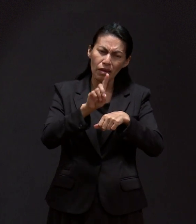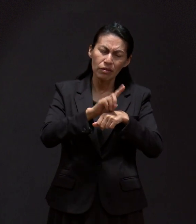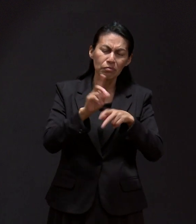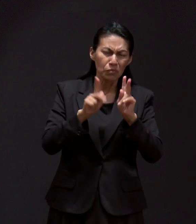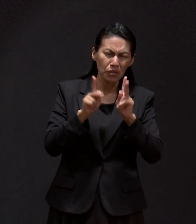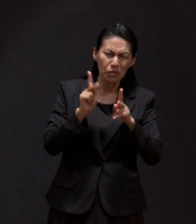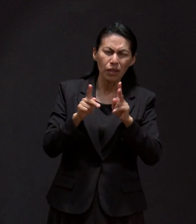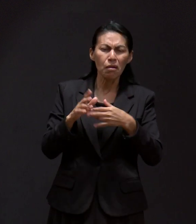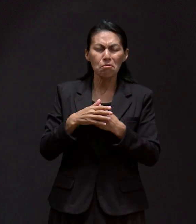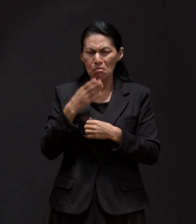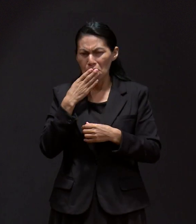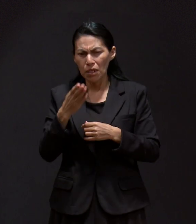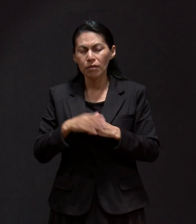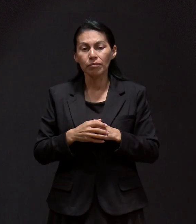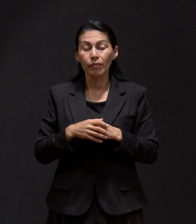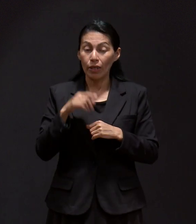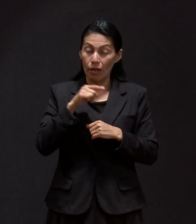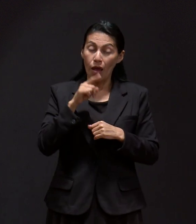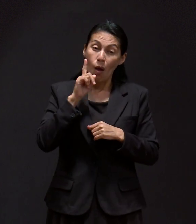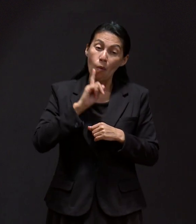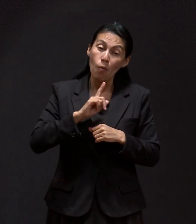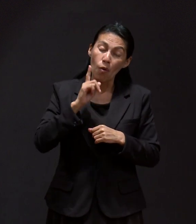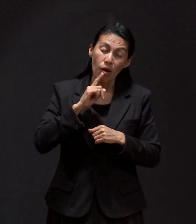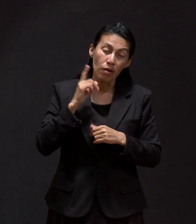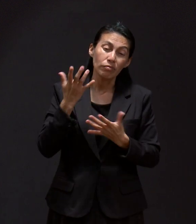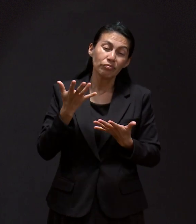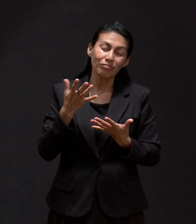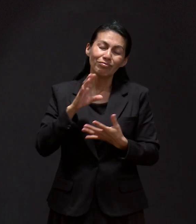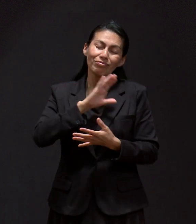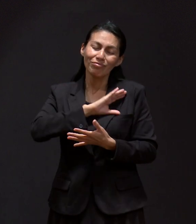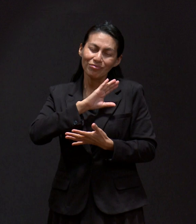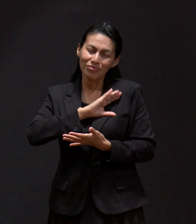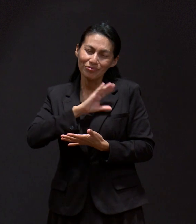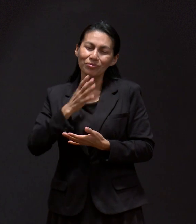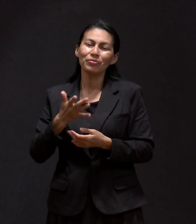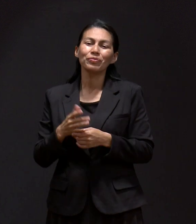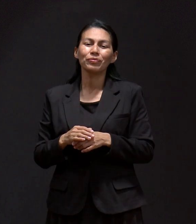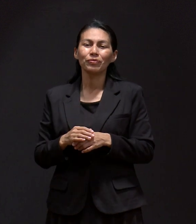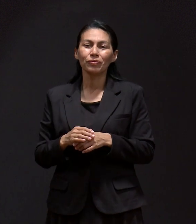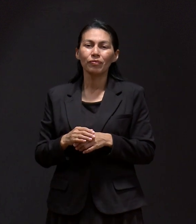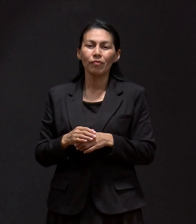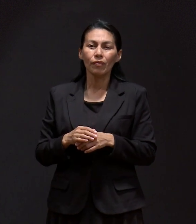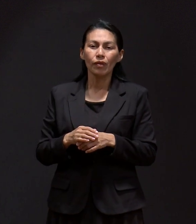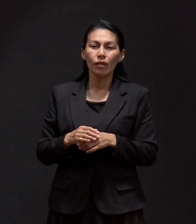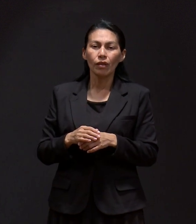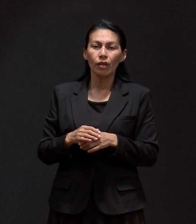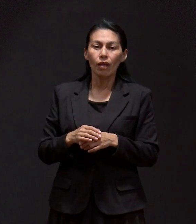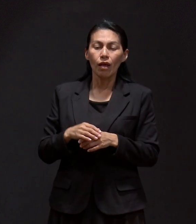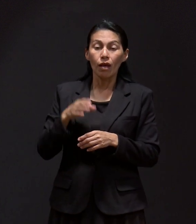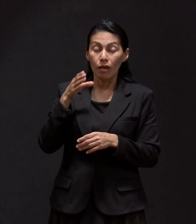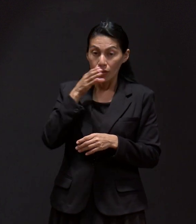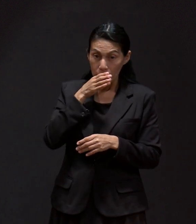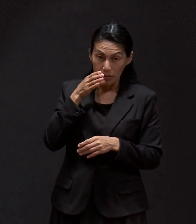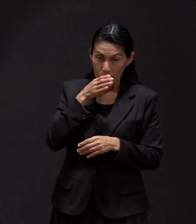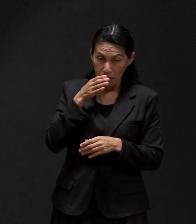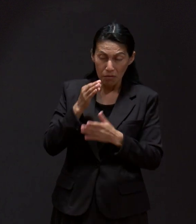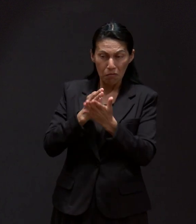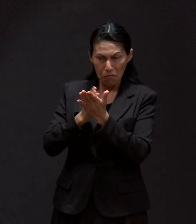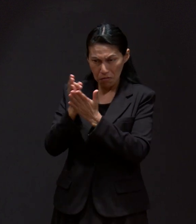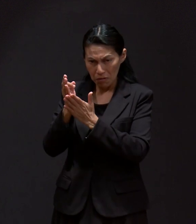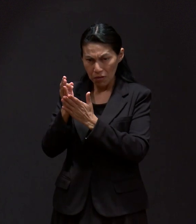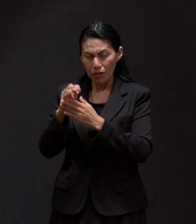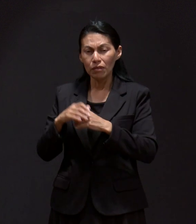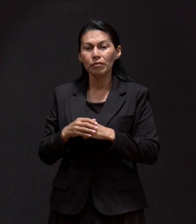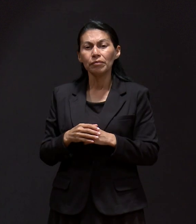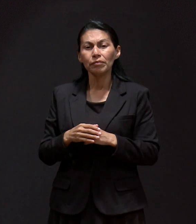así no recuerdo exactamente cuánto tiempo pero ella era una mujer muy linda muy muy cariñosa y muy muy